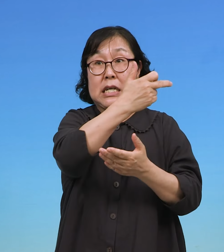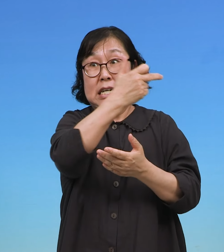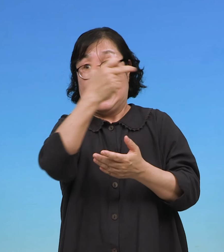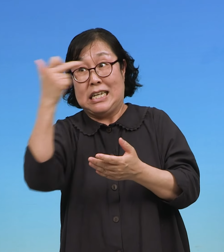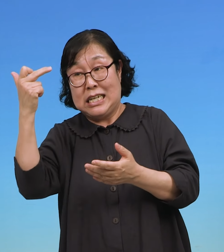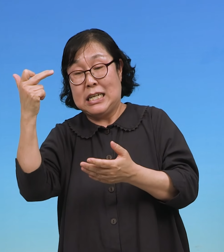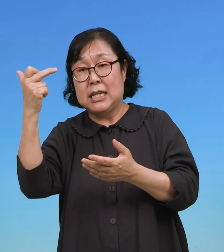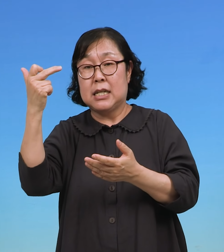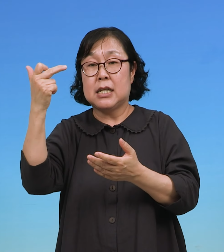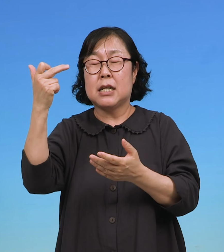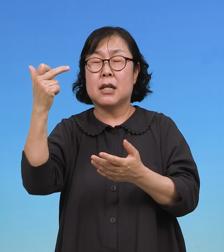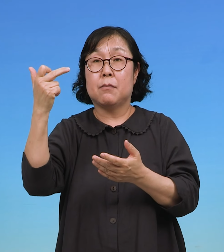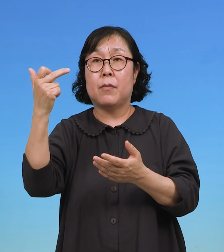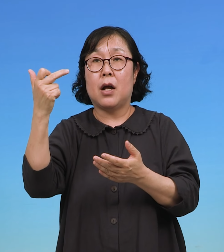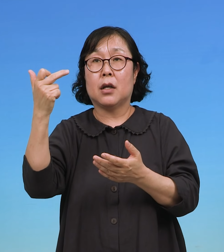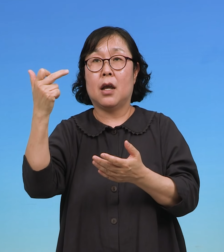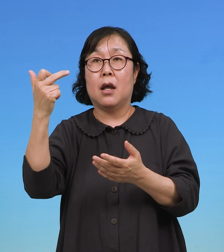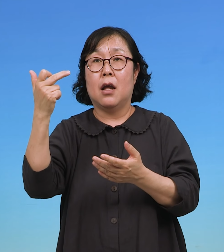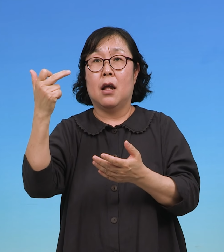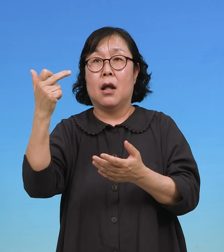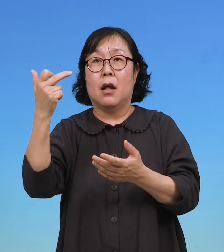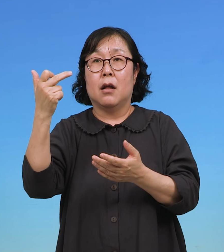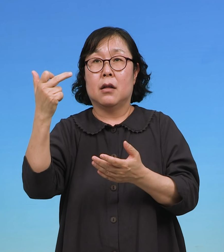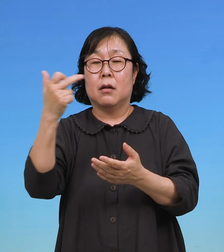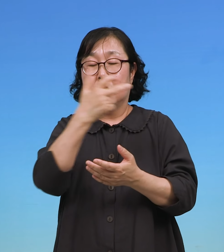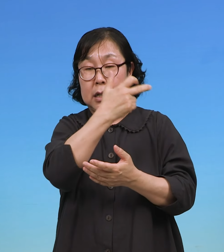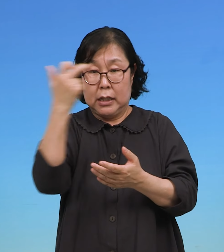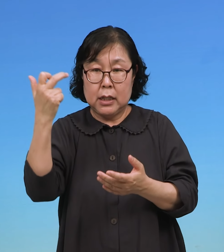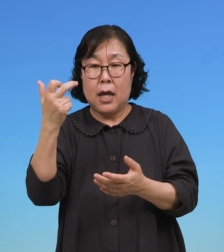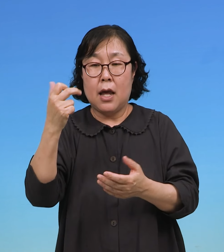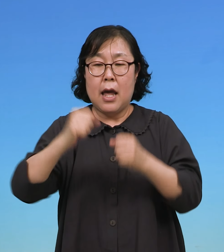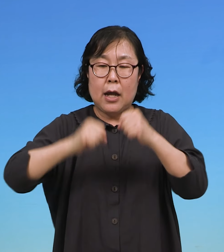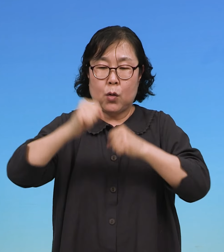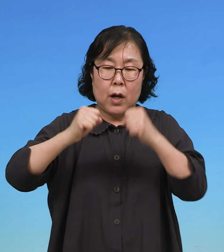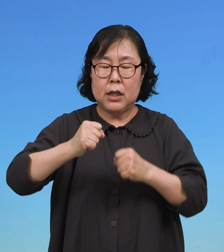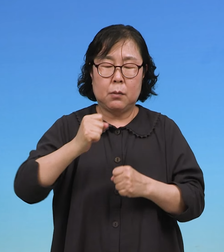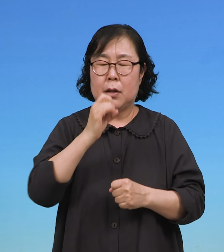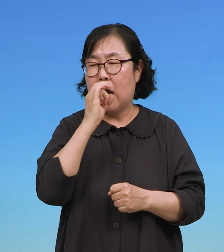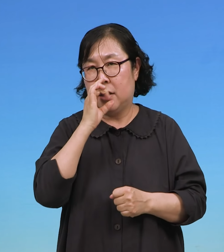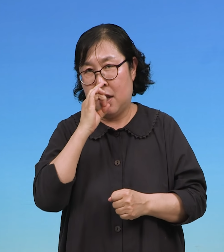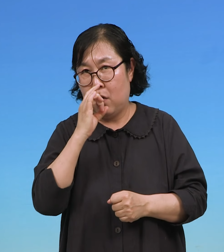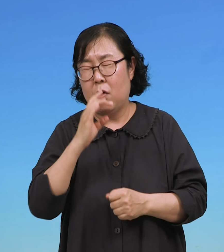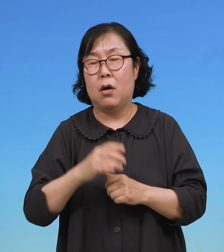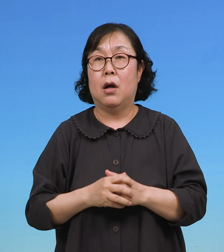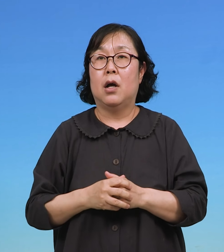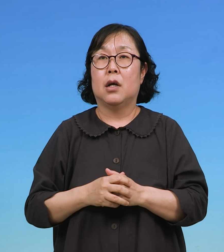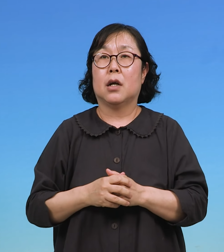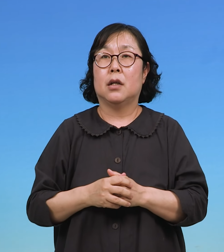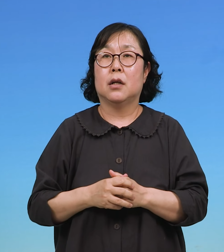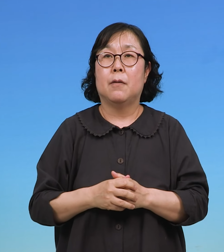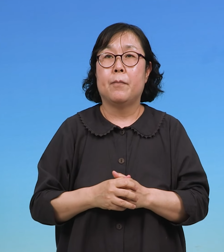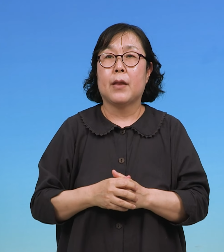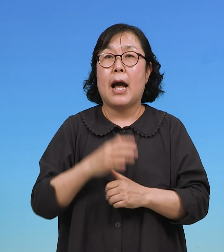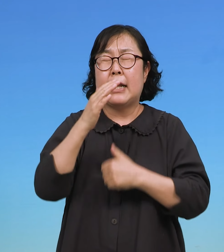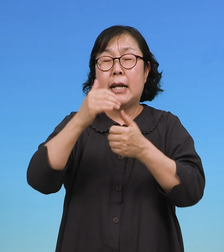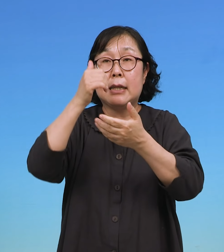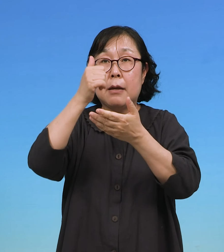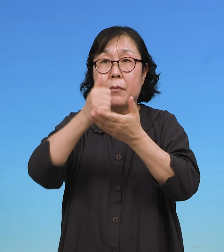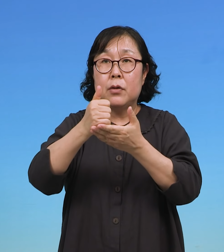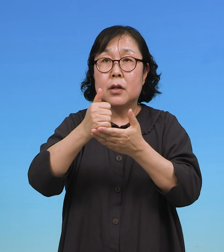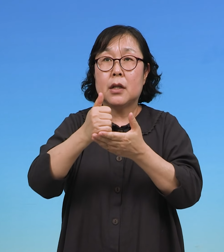같다 하나님 큰일 납니다. 막 기도하면 바로바로 막 들어줄게 다 잊어버리시면 어떡하겠냐고.